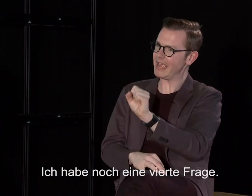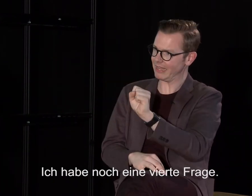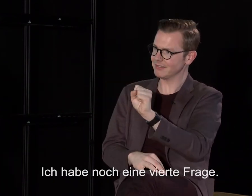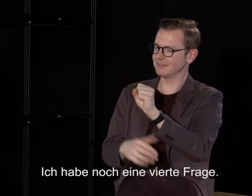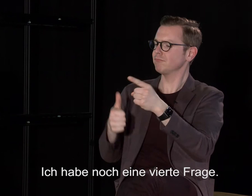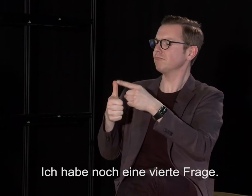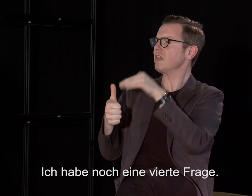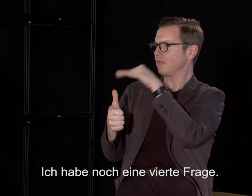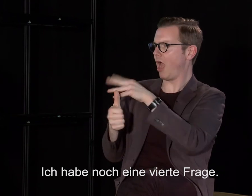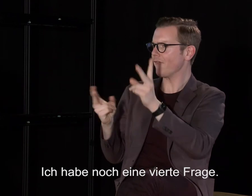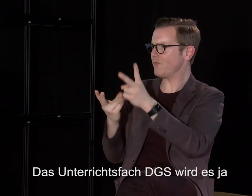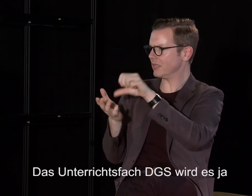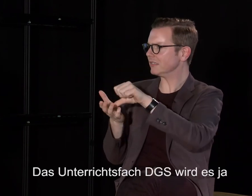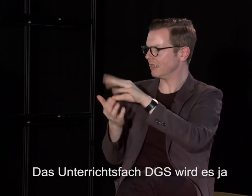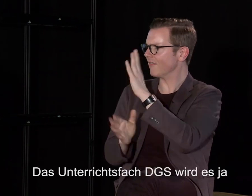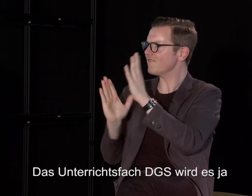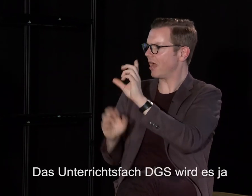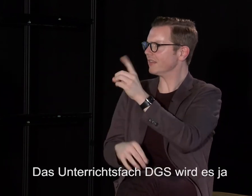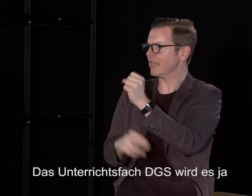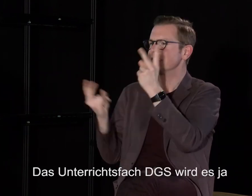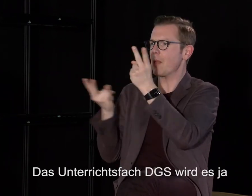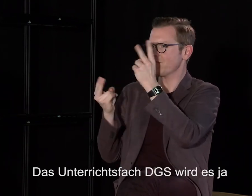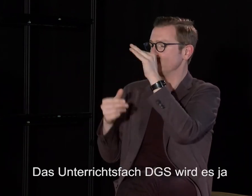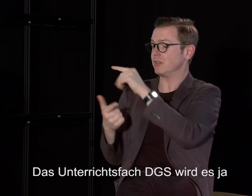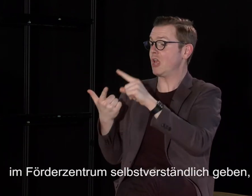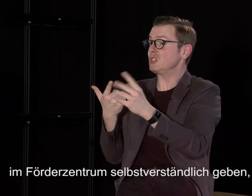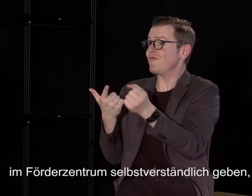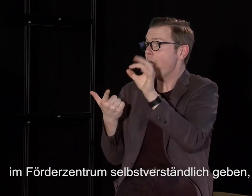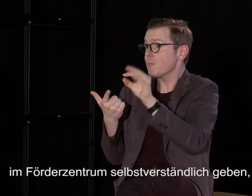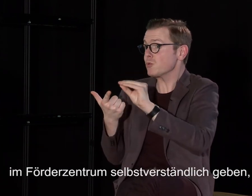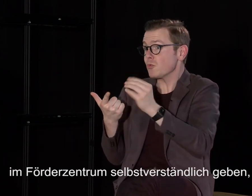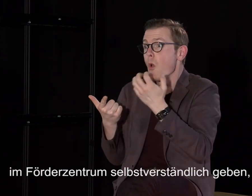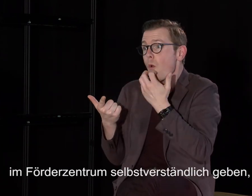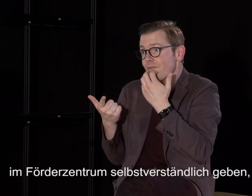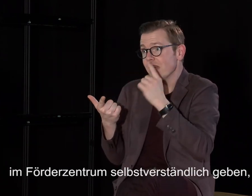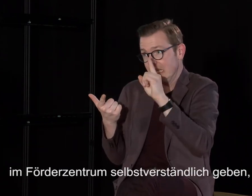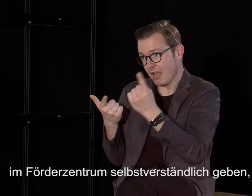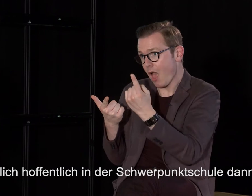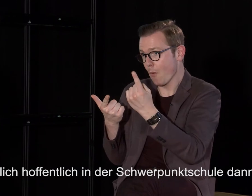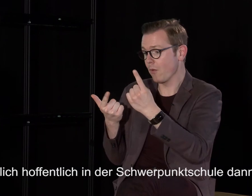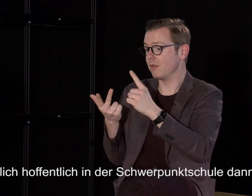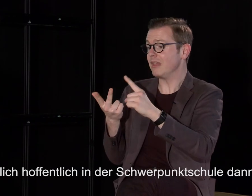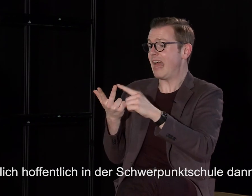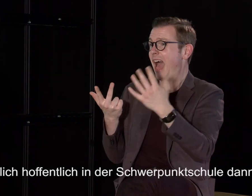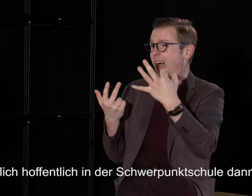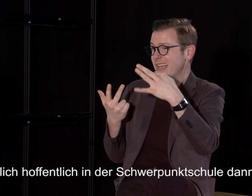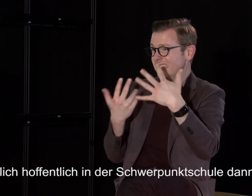noch eine vierte Frage. Das Fach DGS, das wird es ja im Förderzentrum selbstverständlich geben. In der Schwerpunktschule natürlich hoffentlich